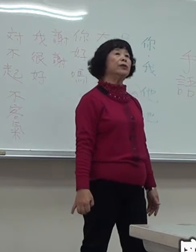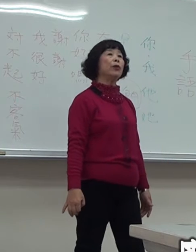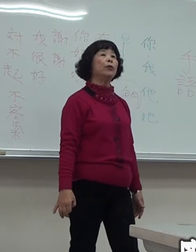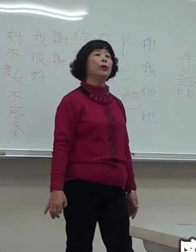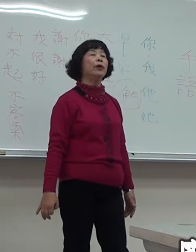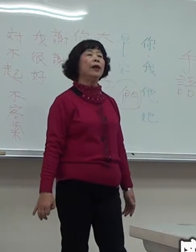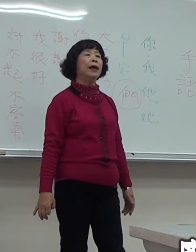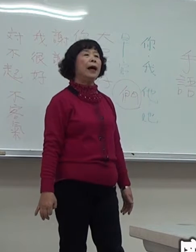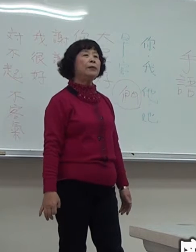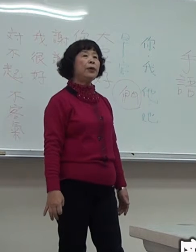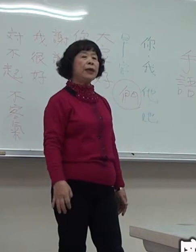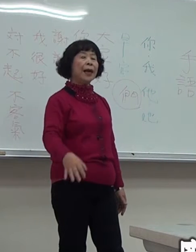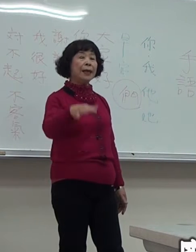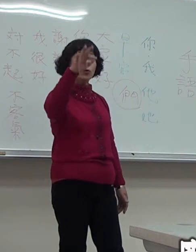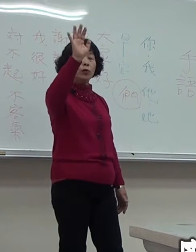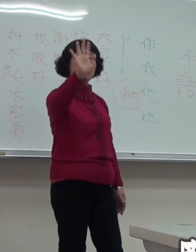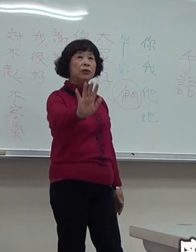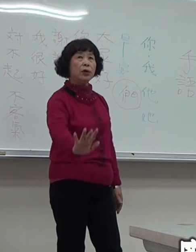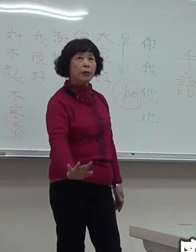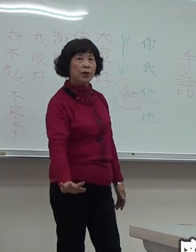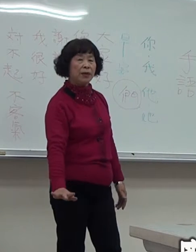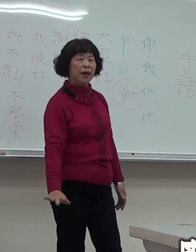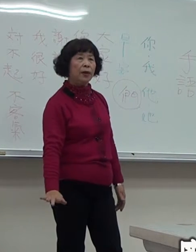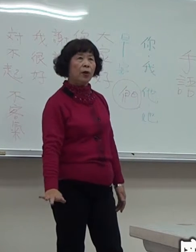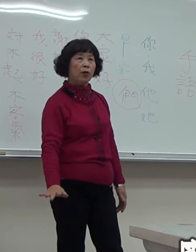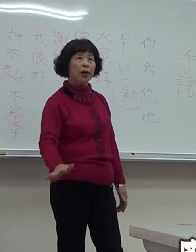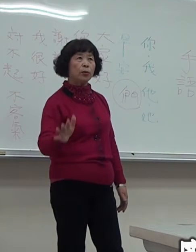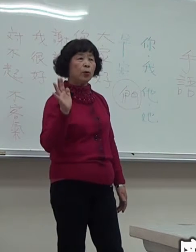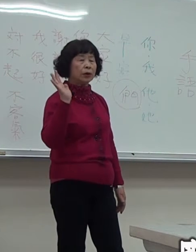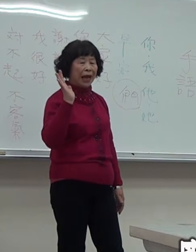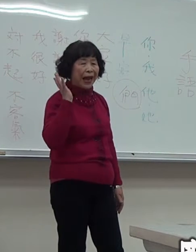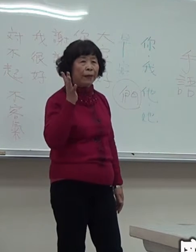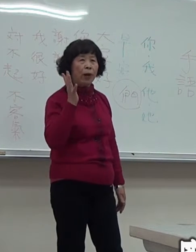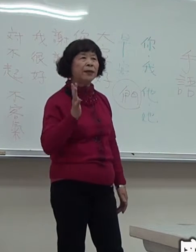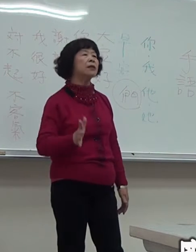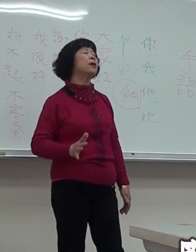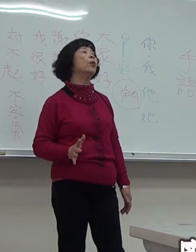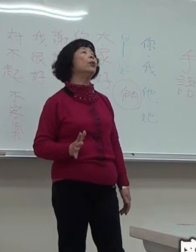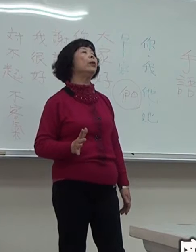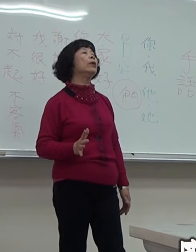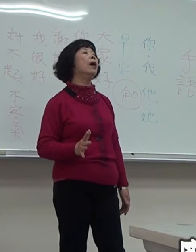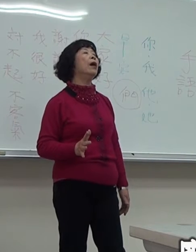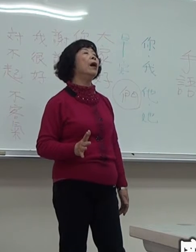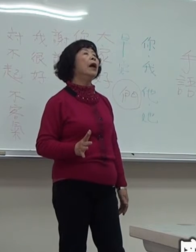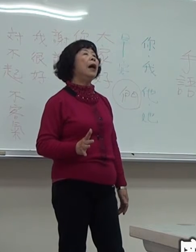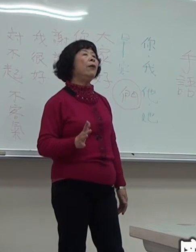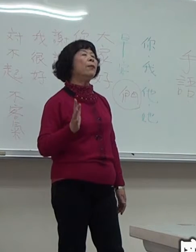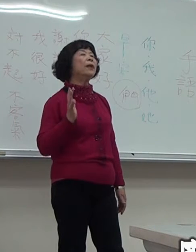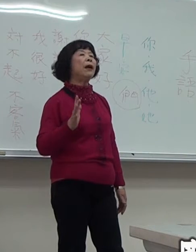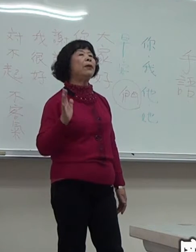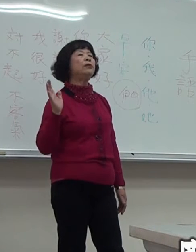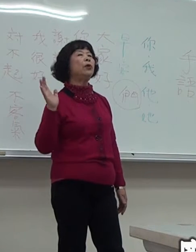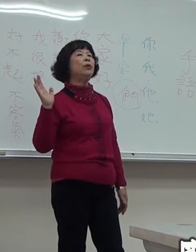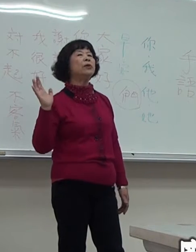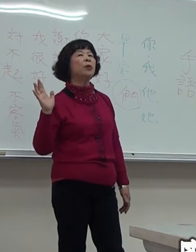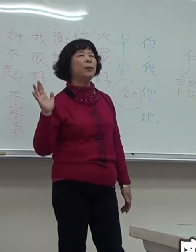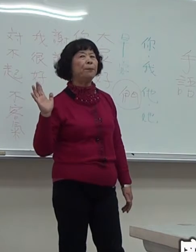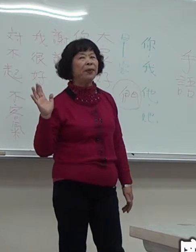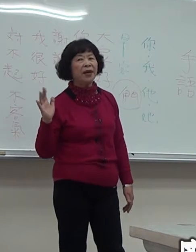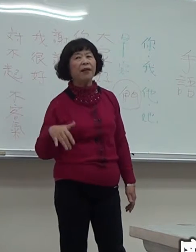语。啊，所以你看那国际手语里面用很多台湾的手语，啊，那我们台湾手语为什么会漂